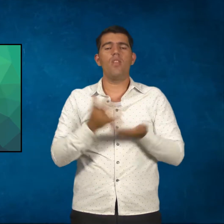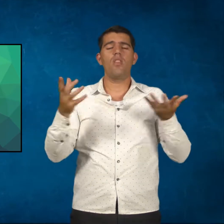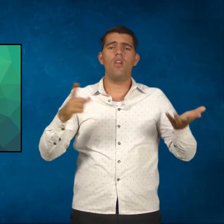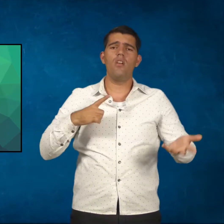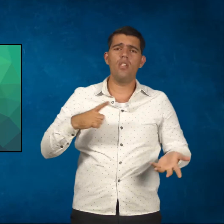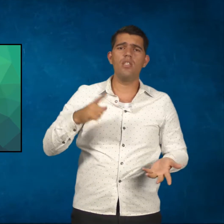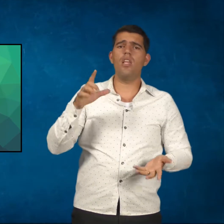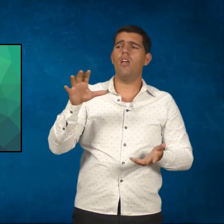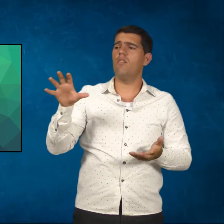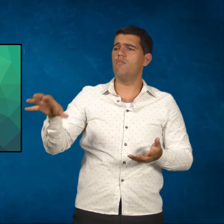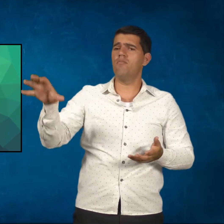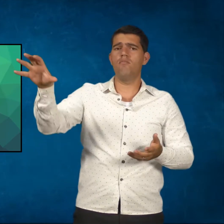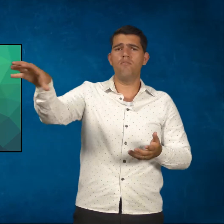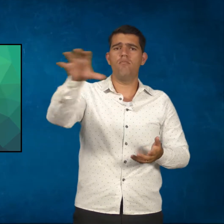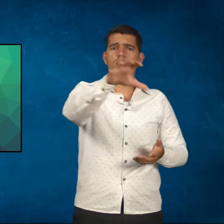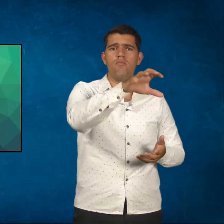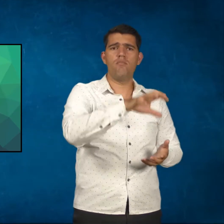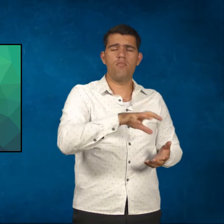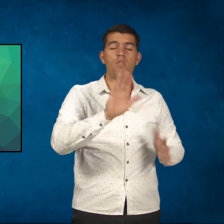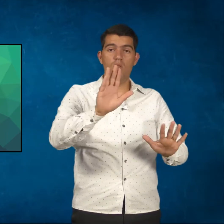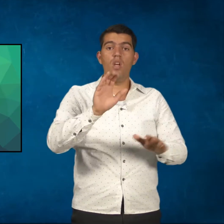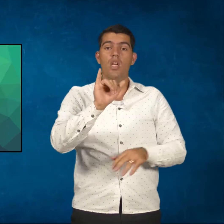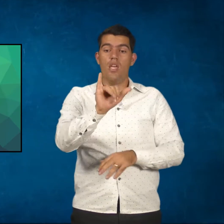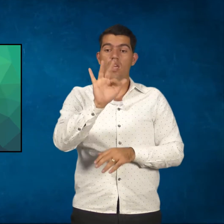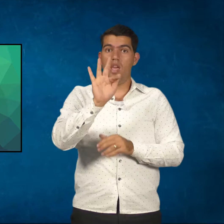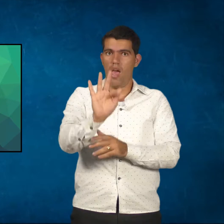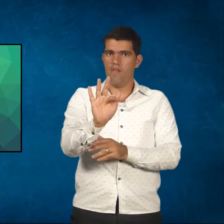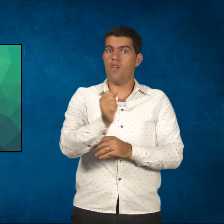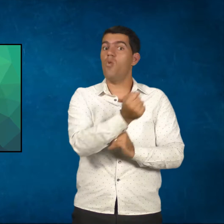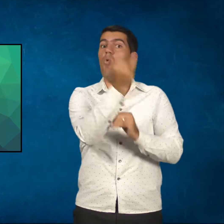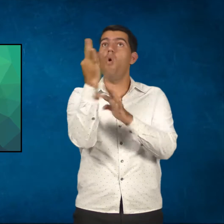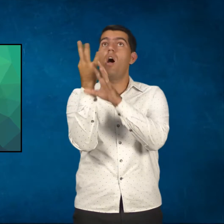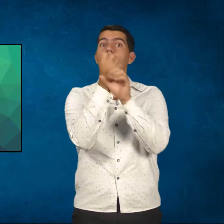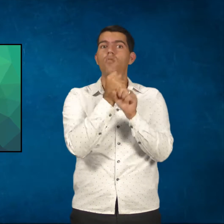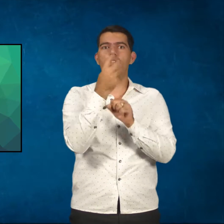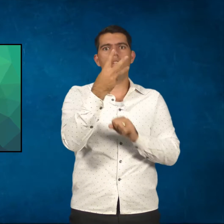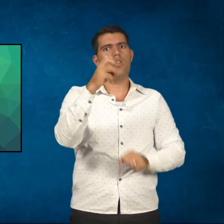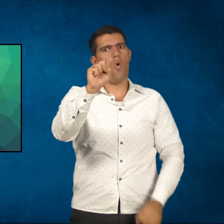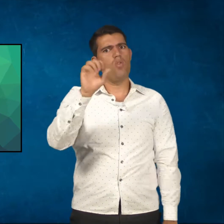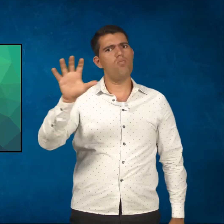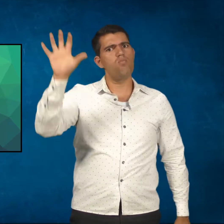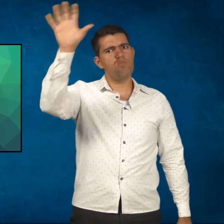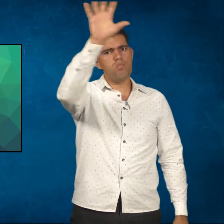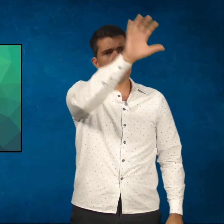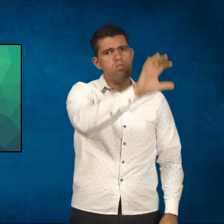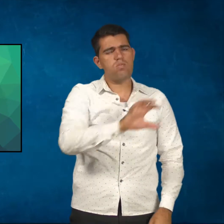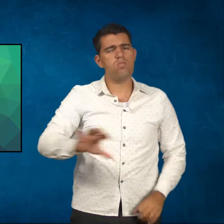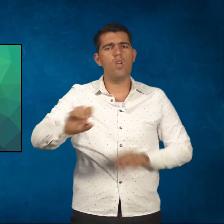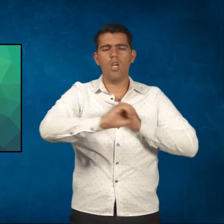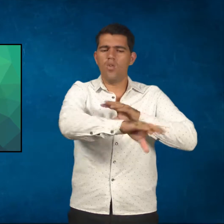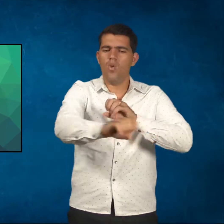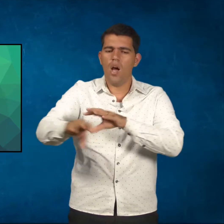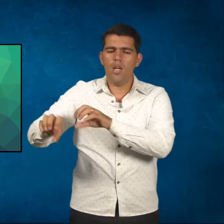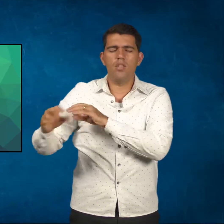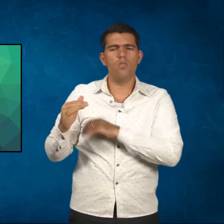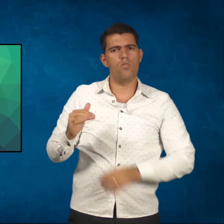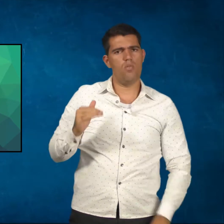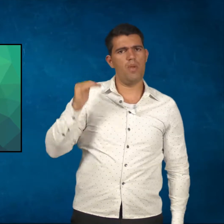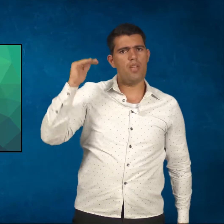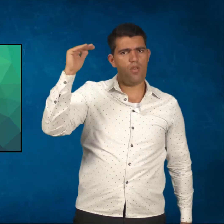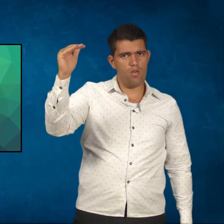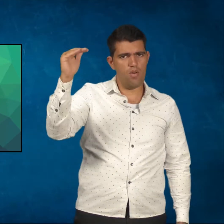todo, foram criados 38 institutos espalhados pelo país para atuarem na educação